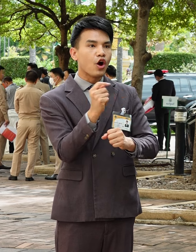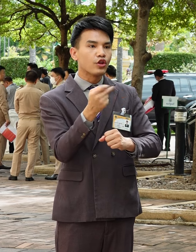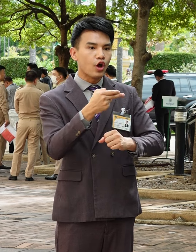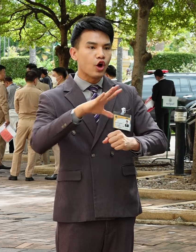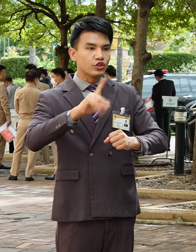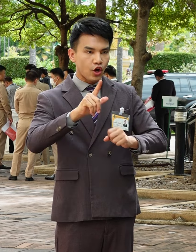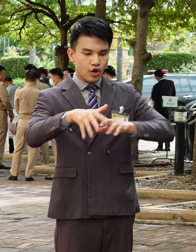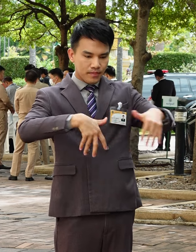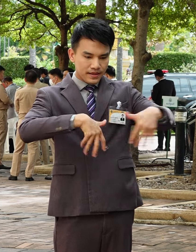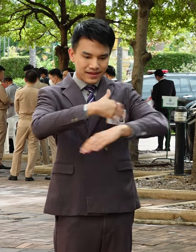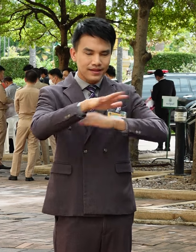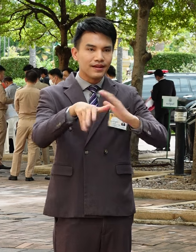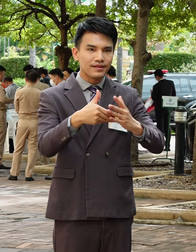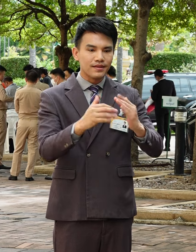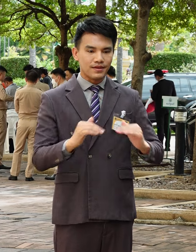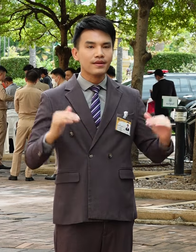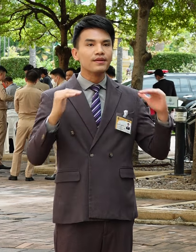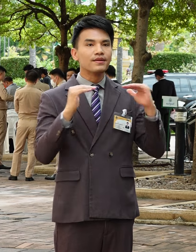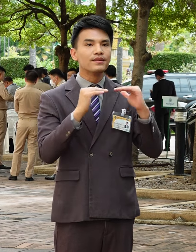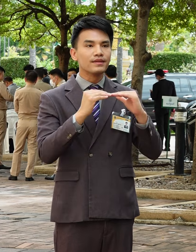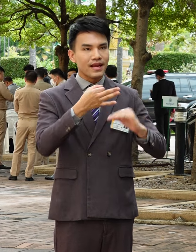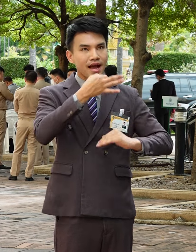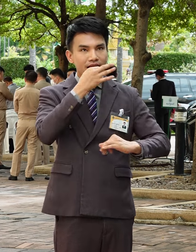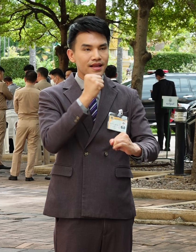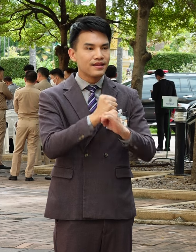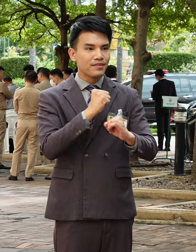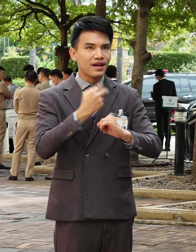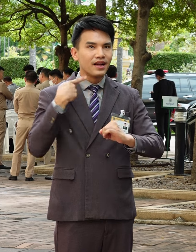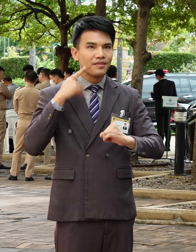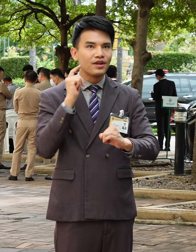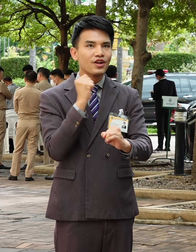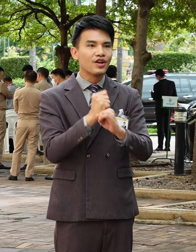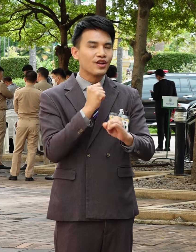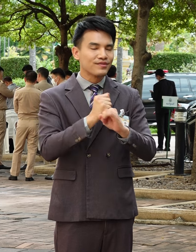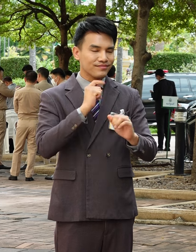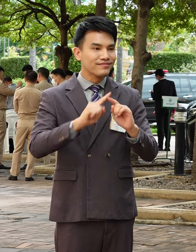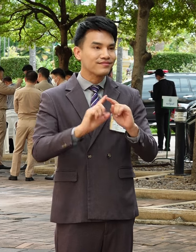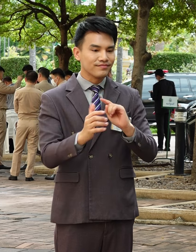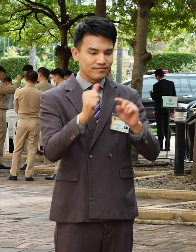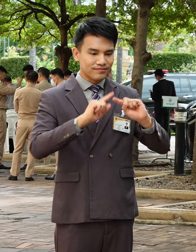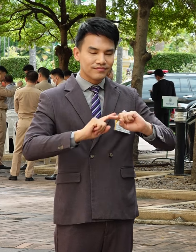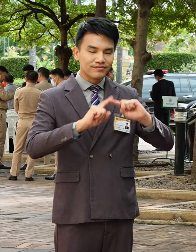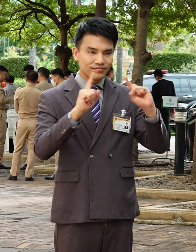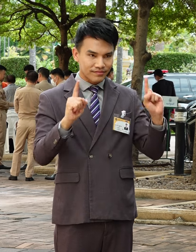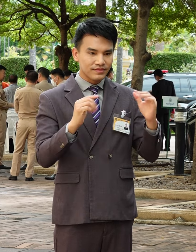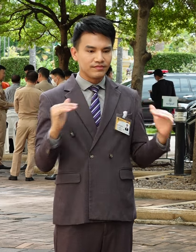ว่าให้พี่น้องประชาชนมีสิทธิที่จะทำกินและหาประโยชน์จากพื้นที่ดังกล่าวแต่ว่า